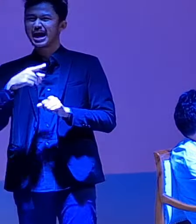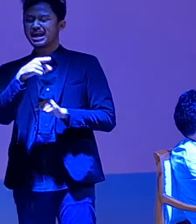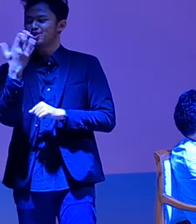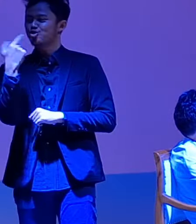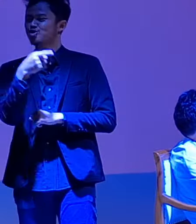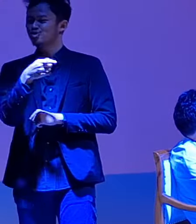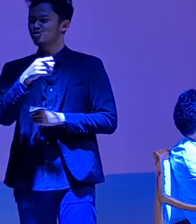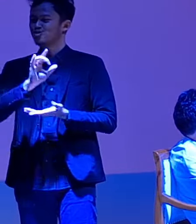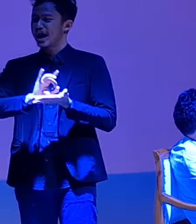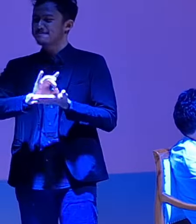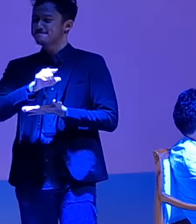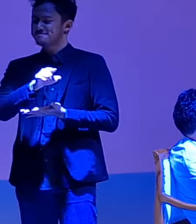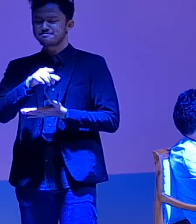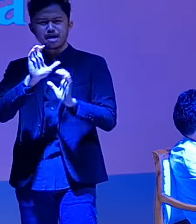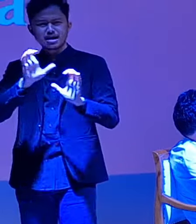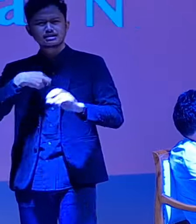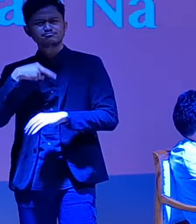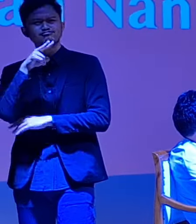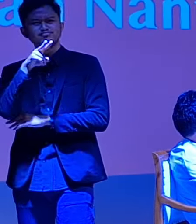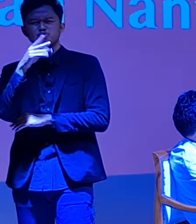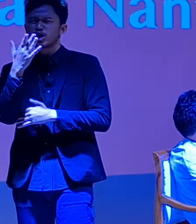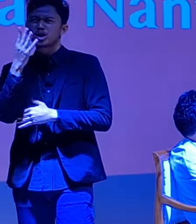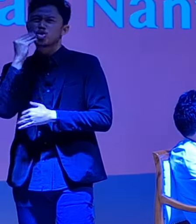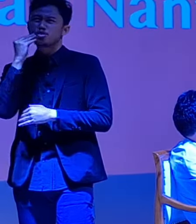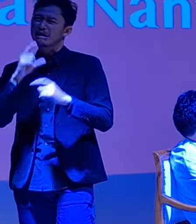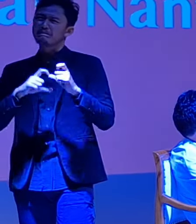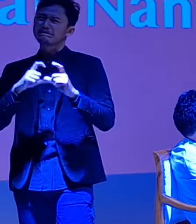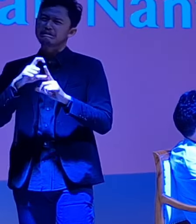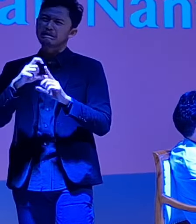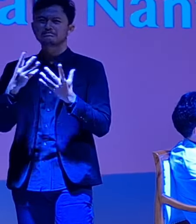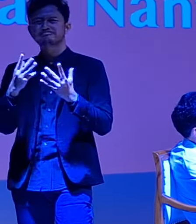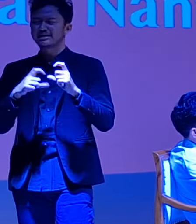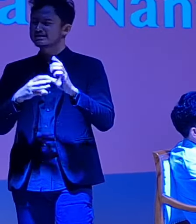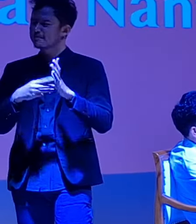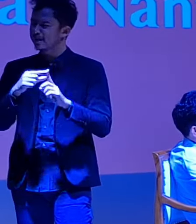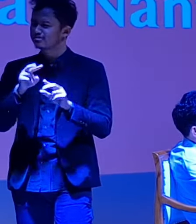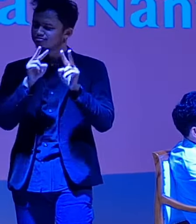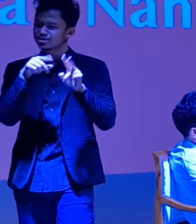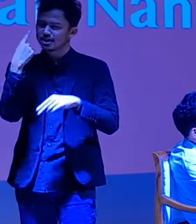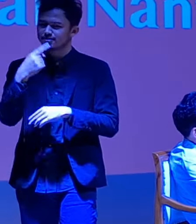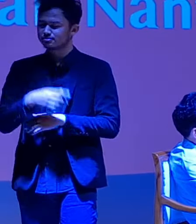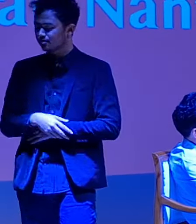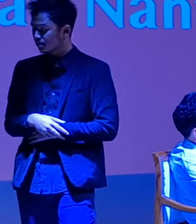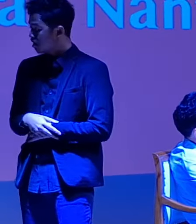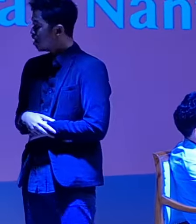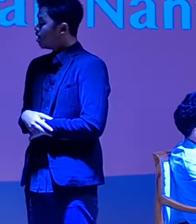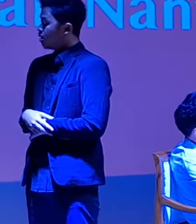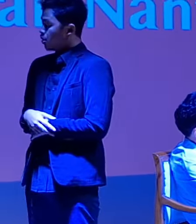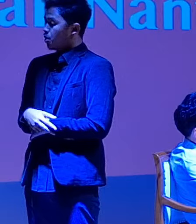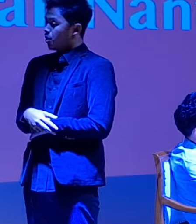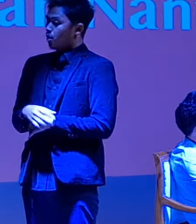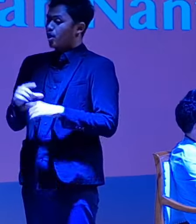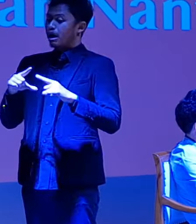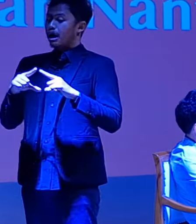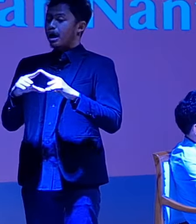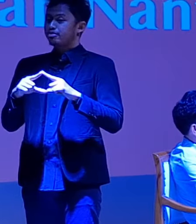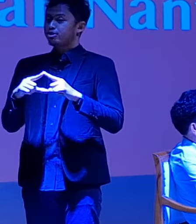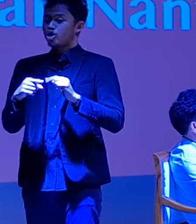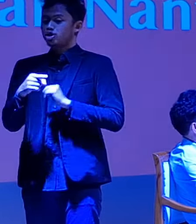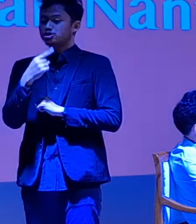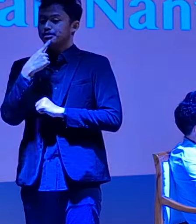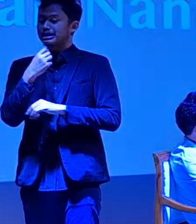usia SD, SMP, begitulah kira-kira. Oke. Jadi Anton Chekhov itu yang menginspirasi